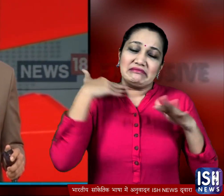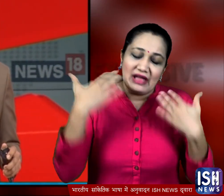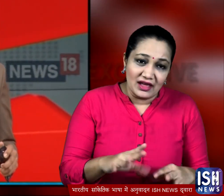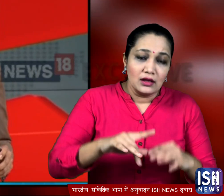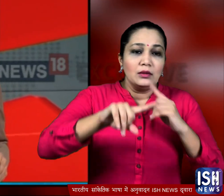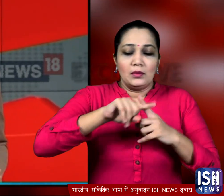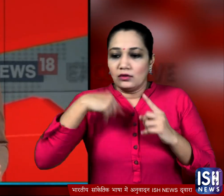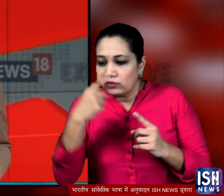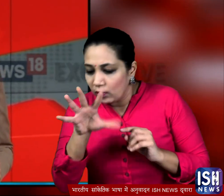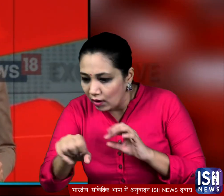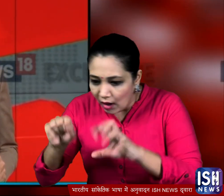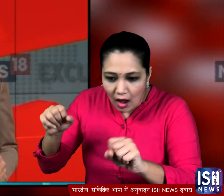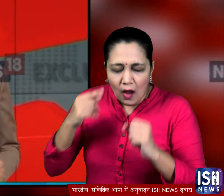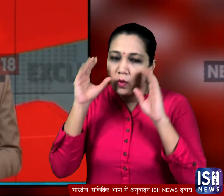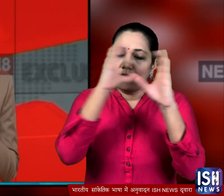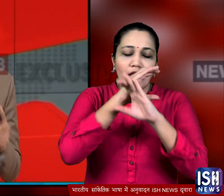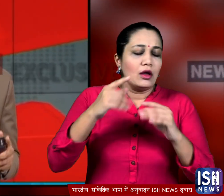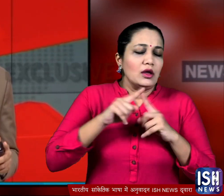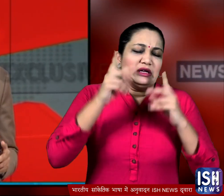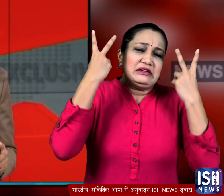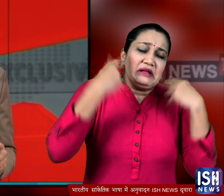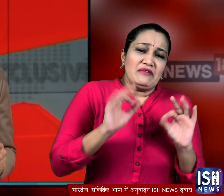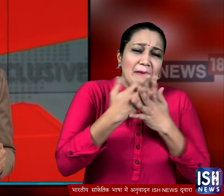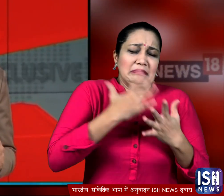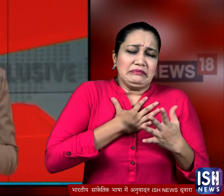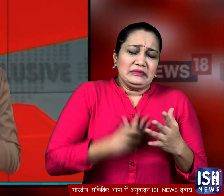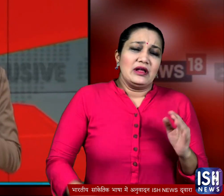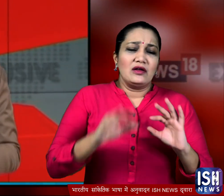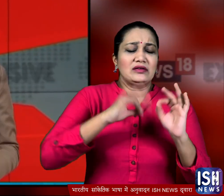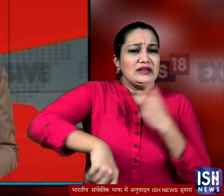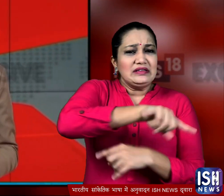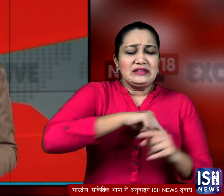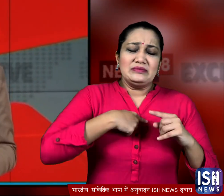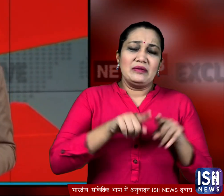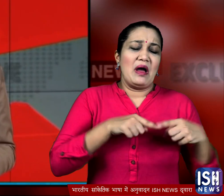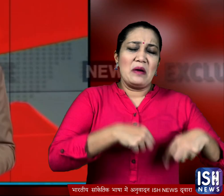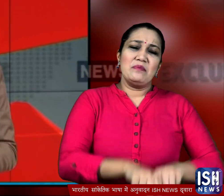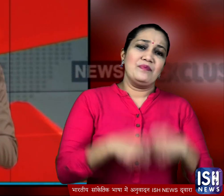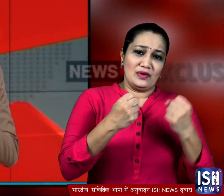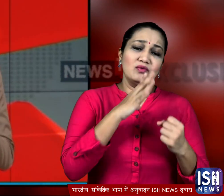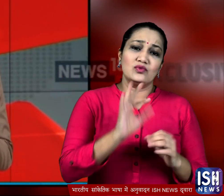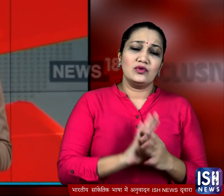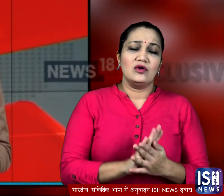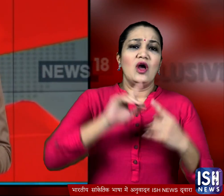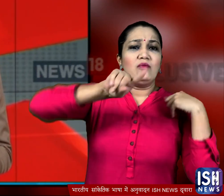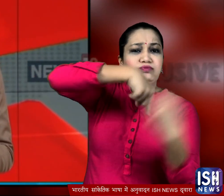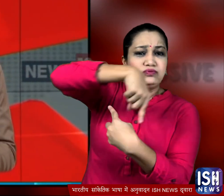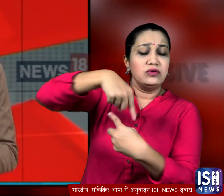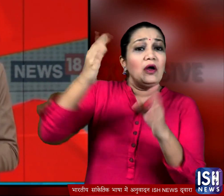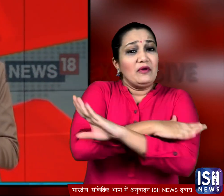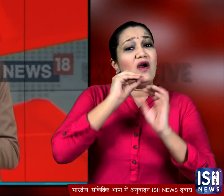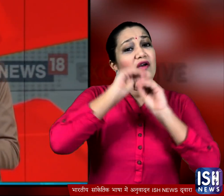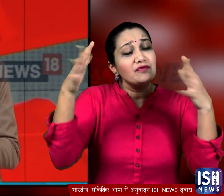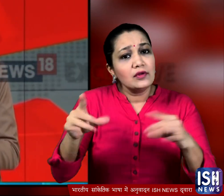बाद शव की पहचान करना भी मुश्किल। इसने उन कर्मचारियों के परिवार वालों को बुरी तरह तोड़ कर रख दिया। ऊपर से तूफान की चेतावनी